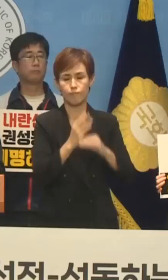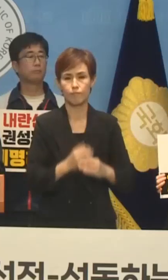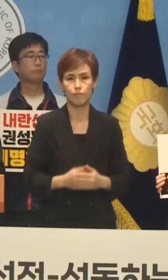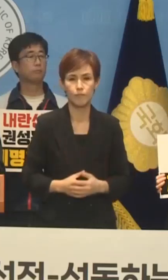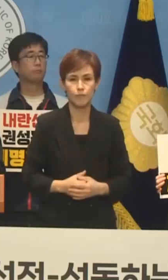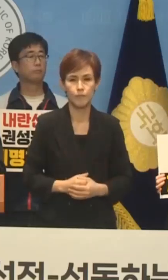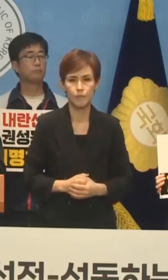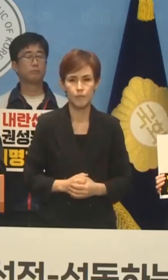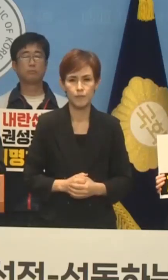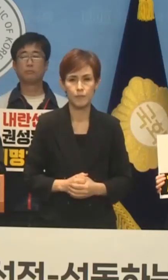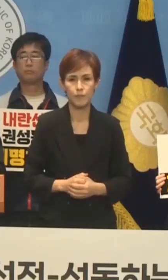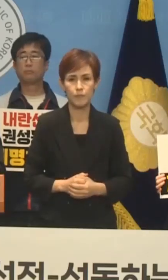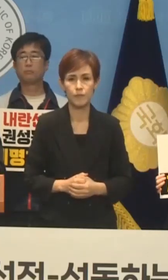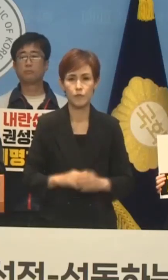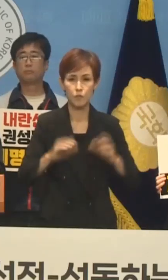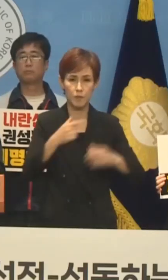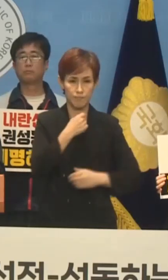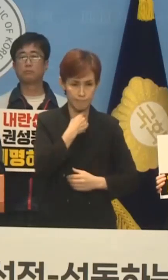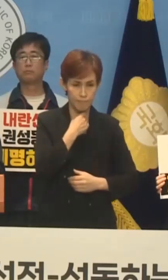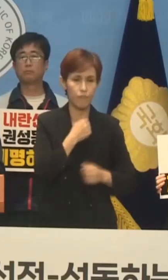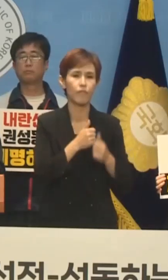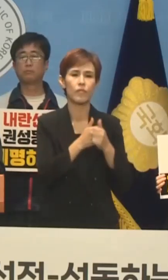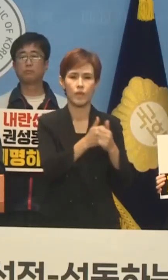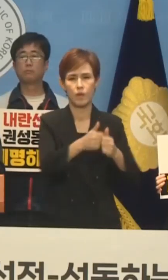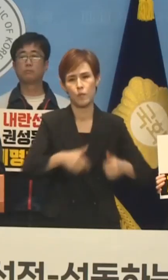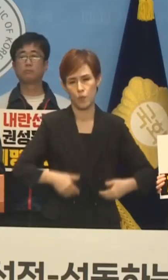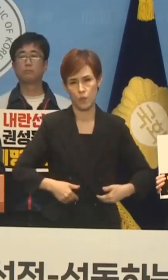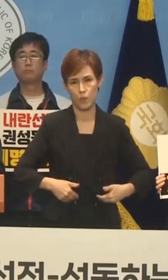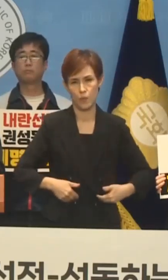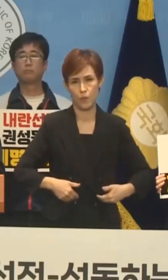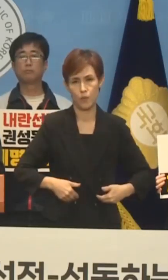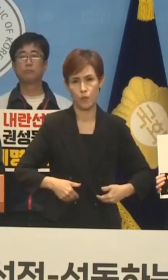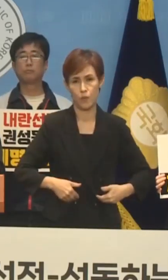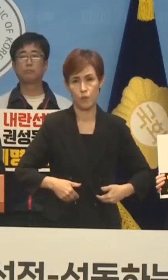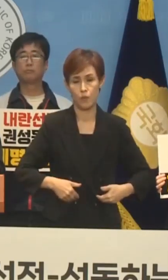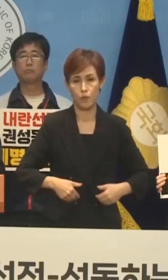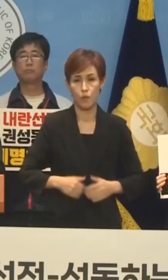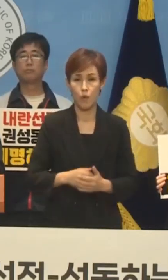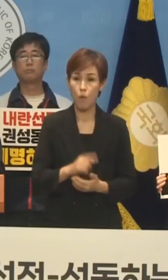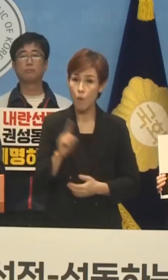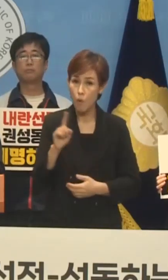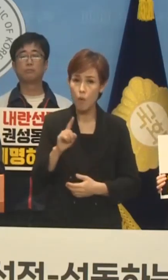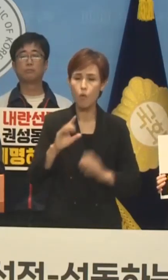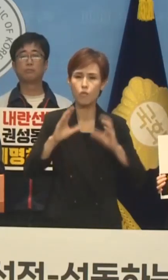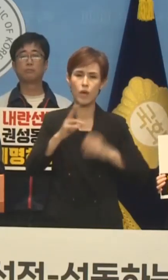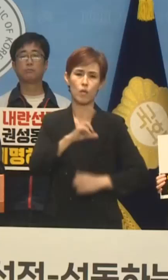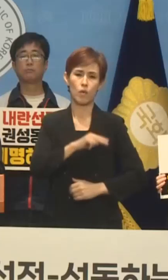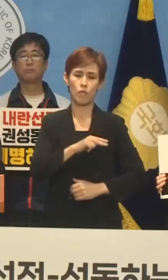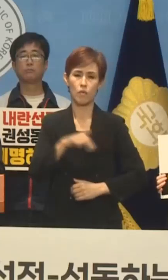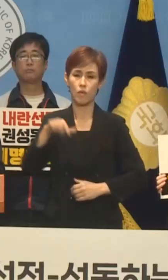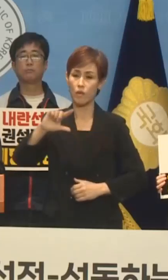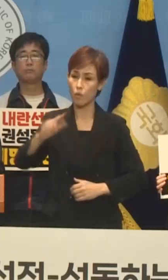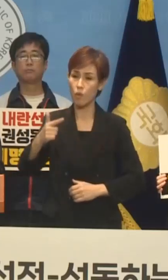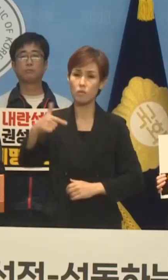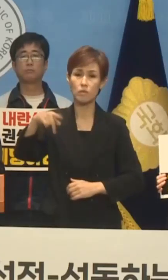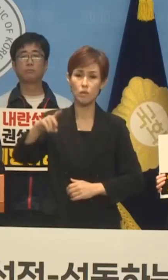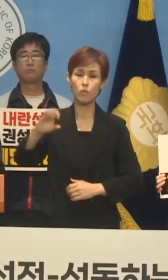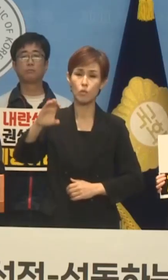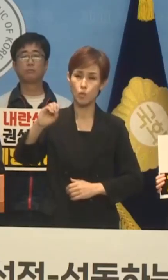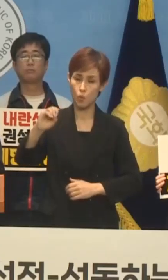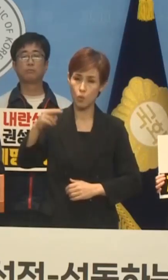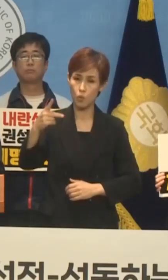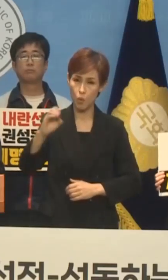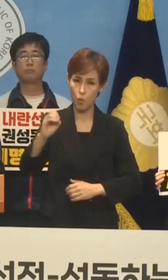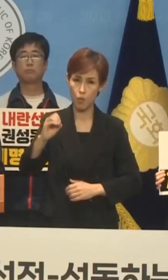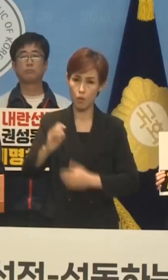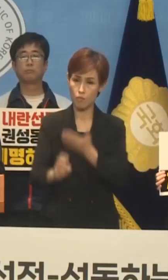계십니다. 국민의 뜻을 따르는 즉 국민을 대의하는 국회는 권성동 의원이 저지른 위법 행위의